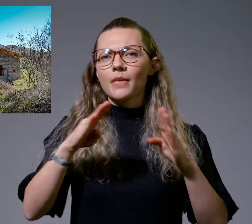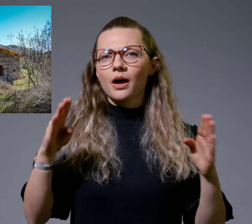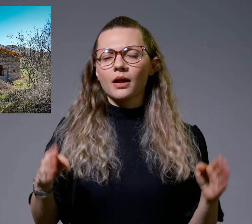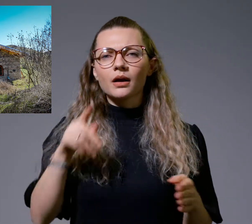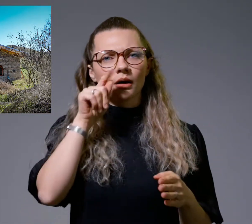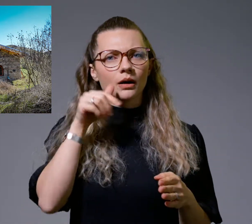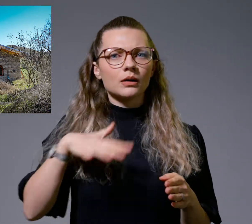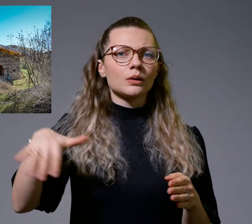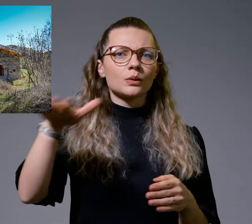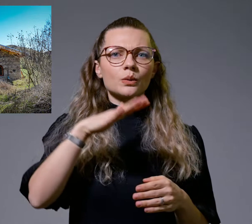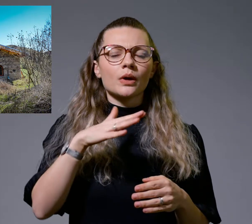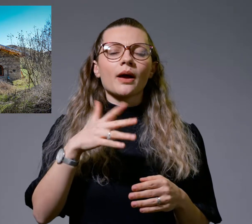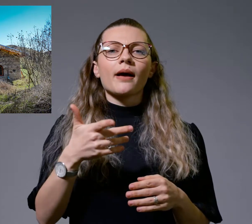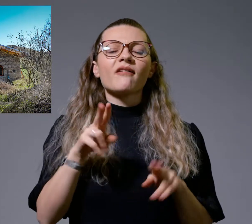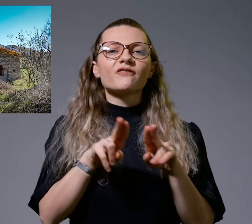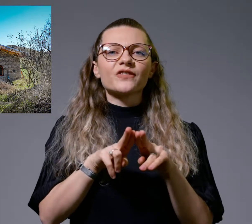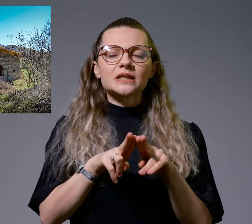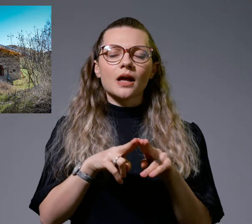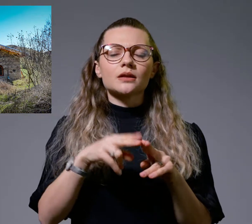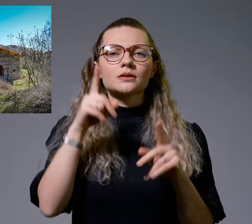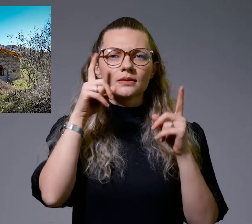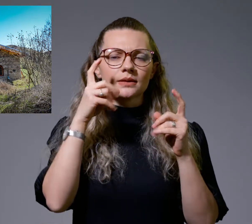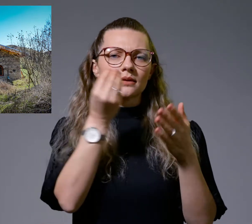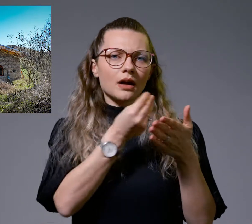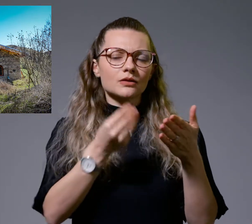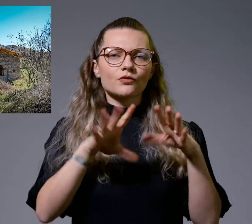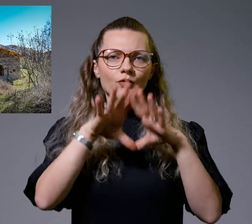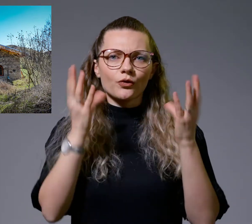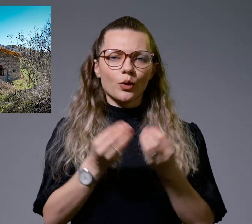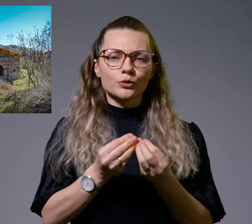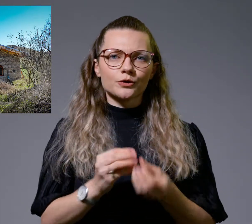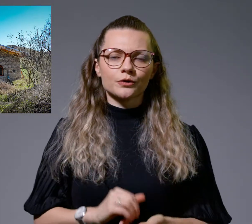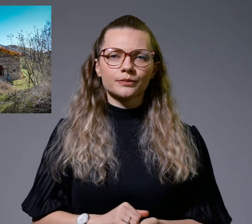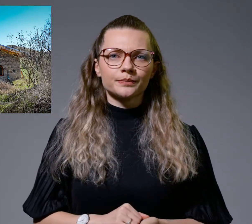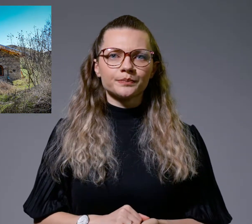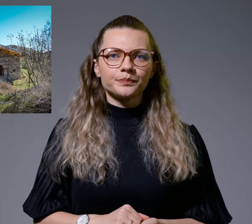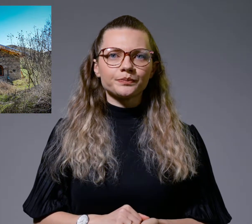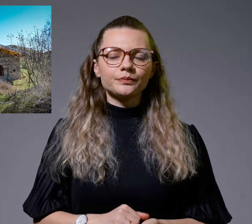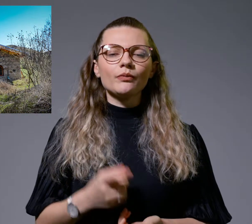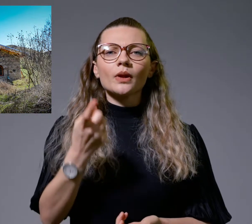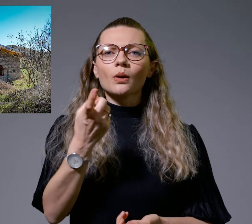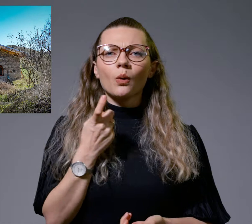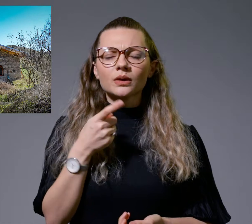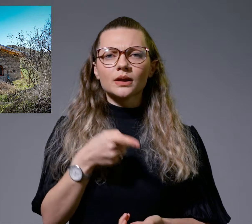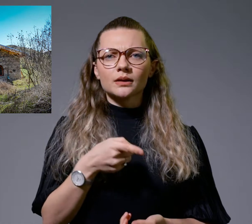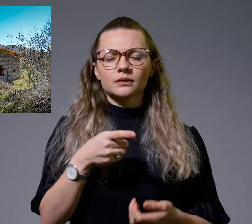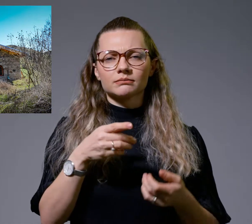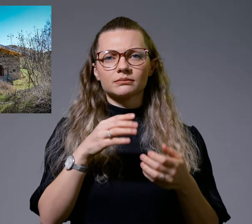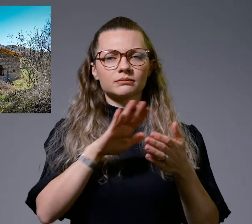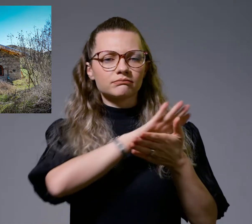народи и византиското сликарство воопшто. Од живописаната површина